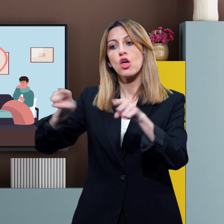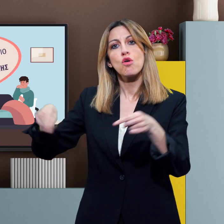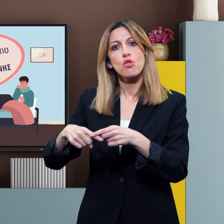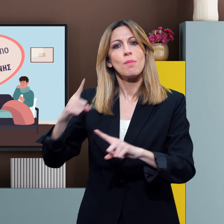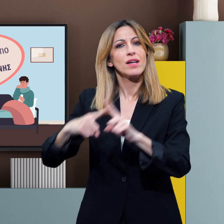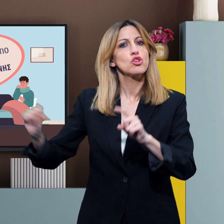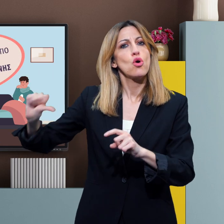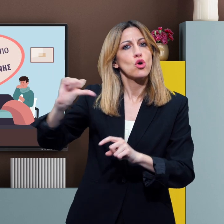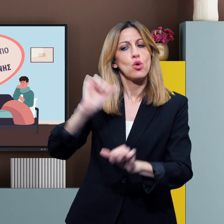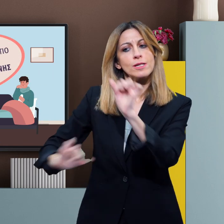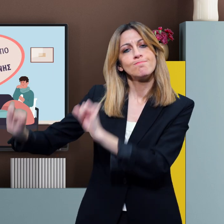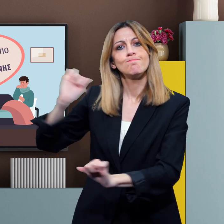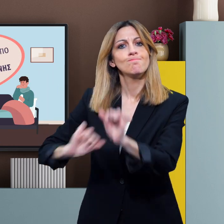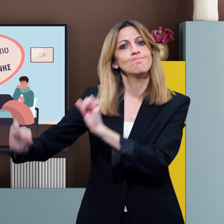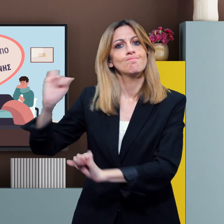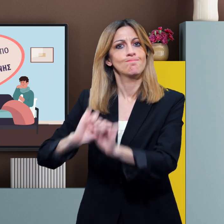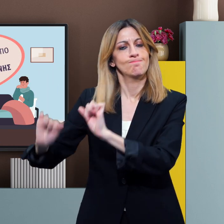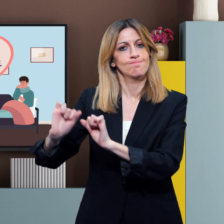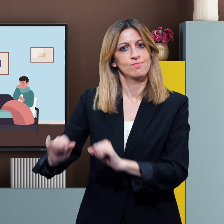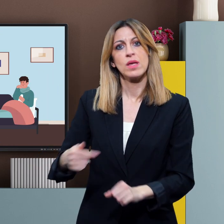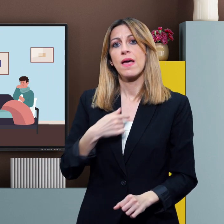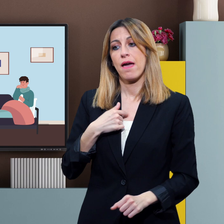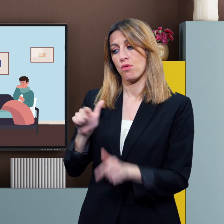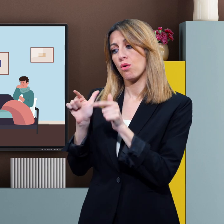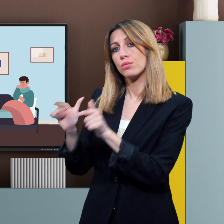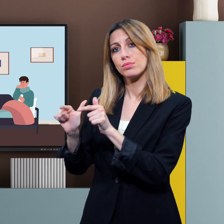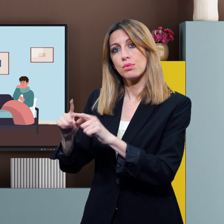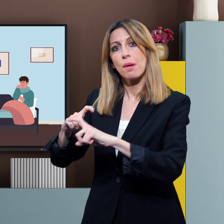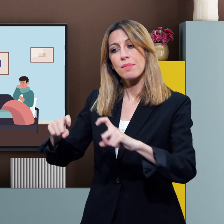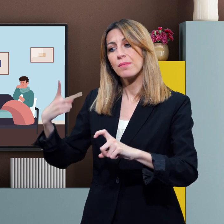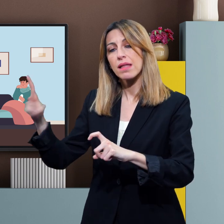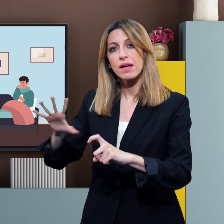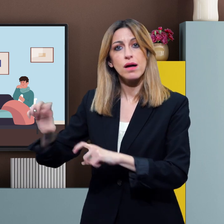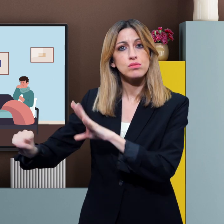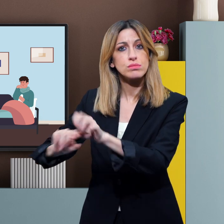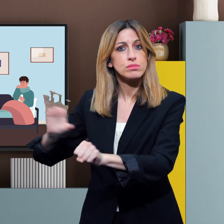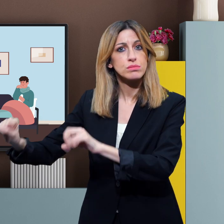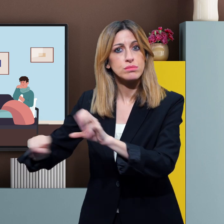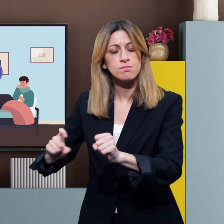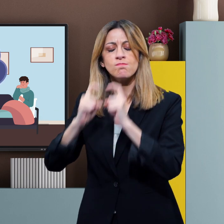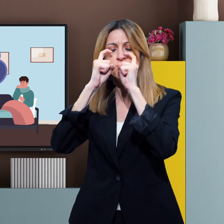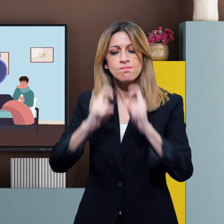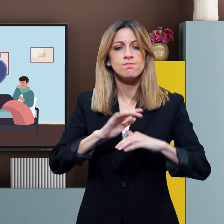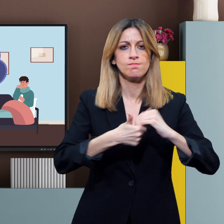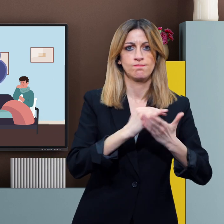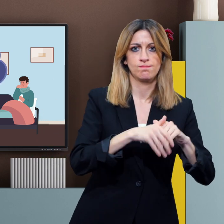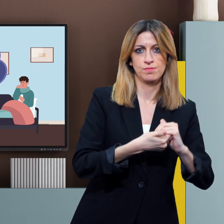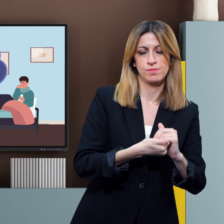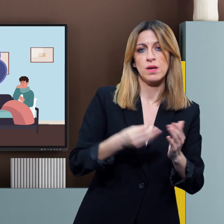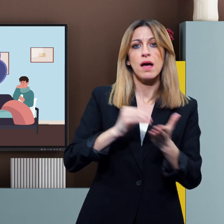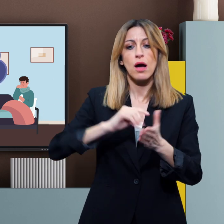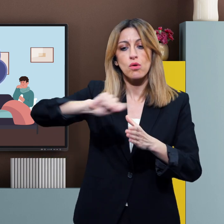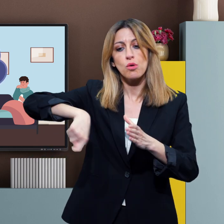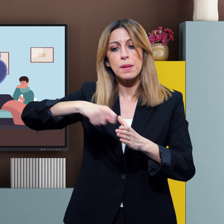στο δωμάτιο απολιμένονται με διάλειμμα χλωρίνης. Μετά από κάθε επαφή με τον ασθενή ή με αντικείμενά του, όπως και πριν και μετά από